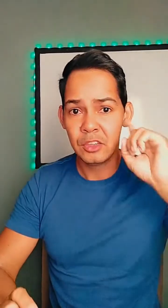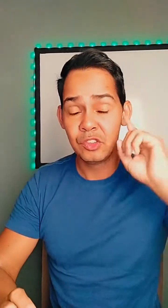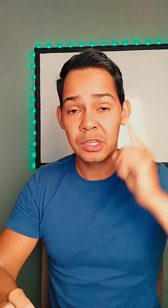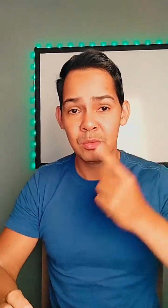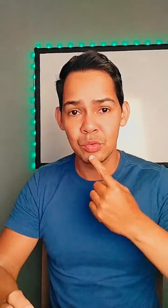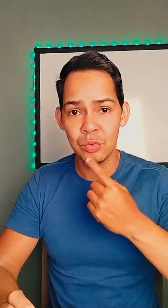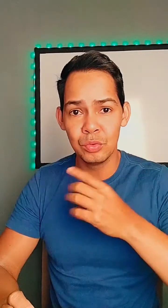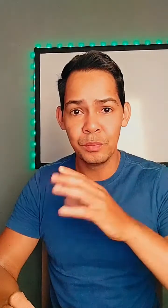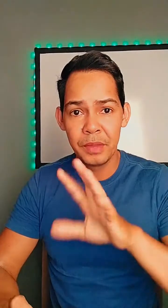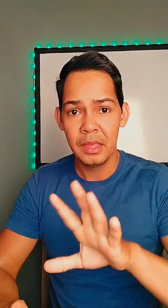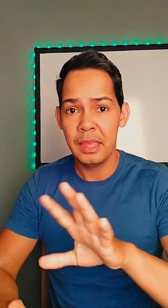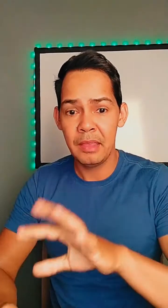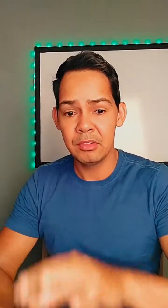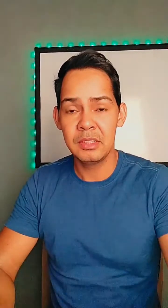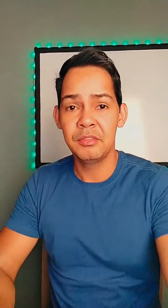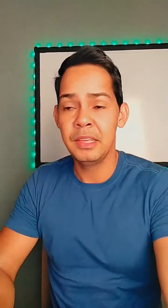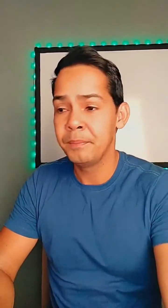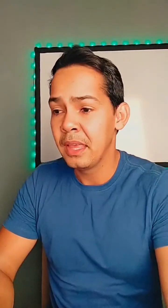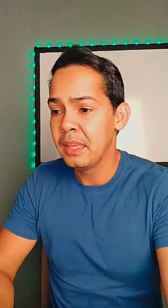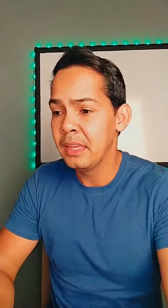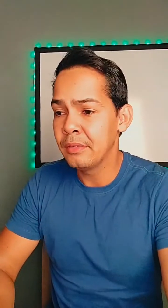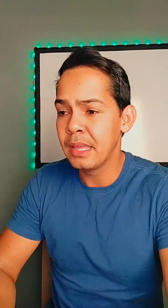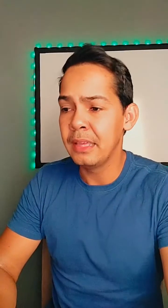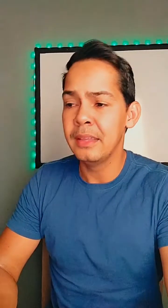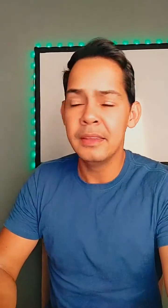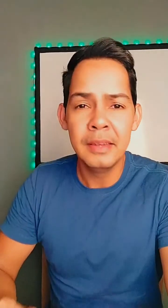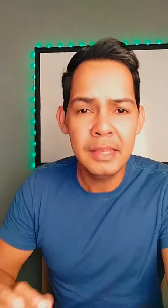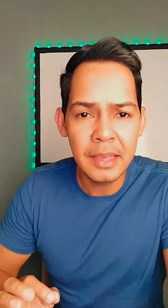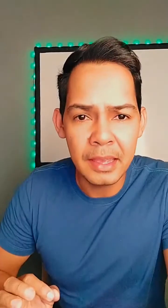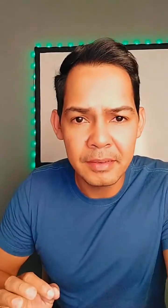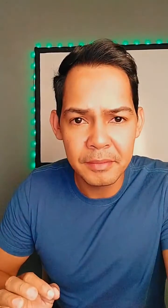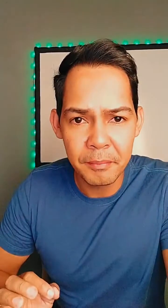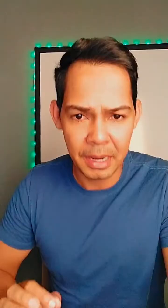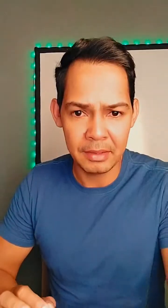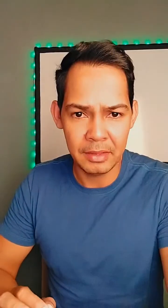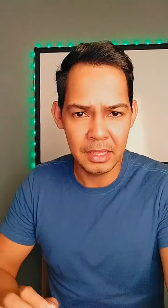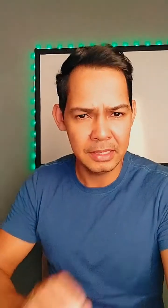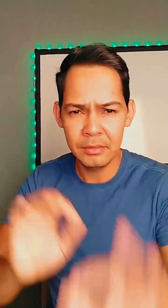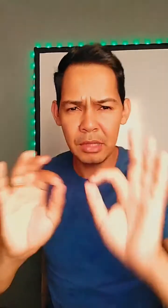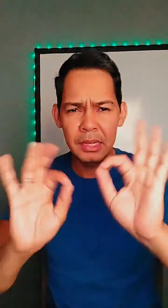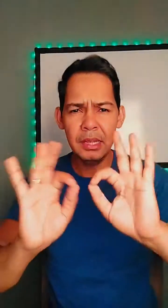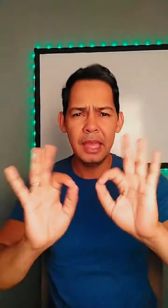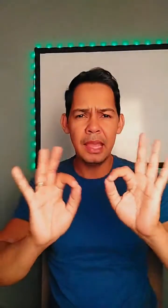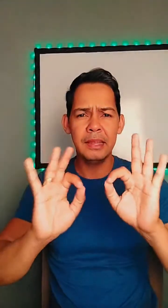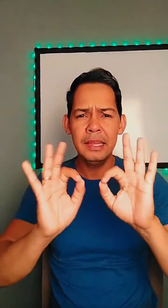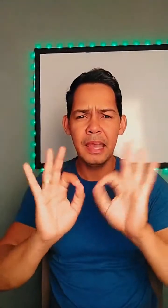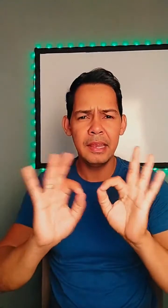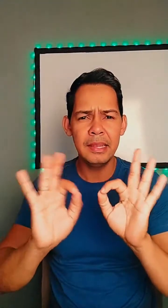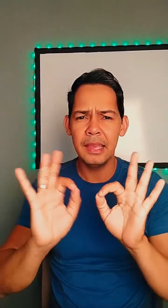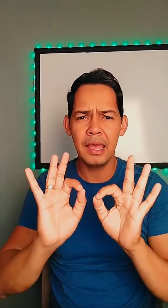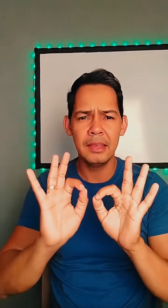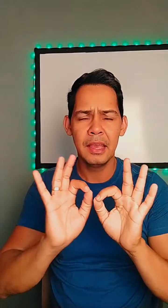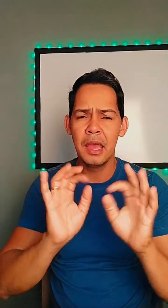chega um surdo, e aí você vê que não tem ninguém para atender ele. Não tem ninguém para